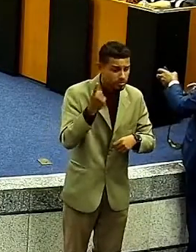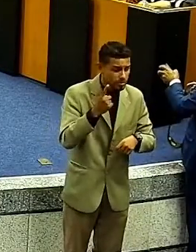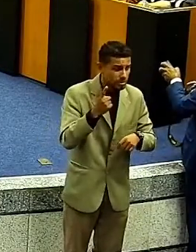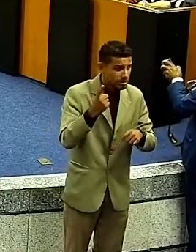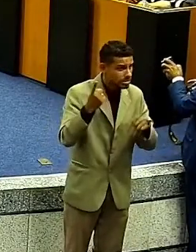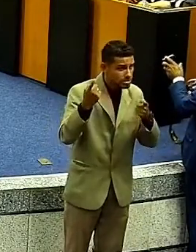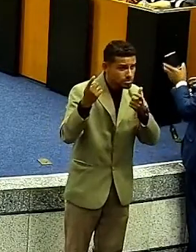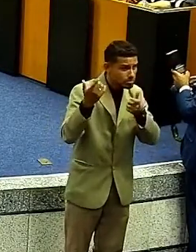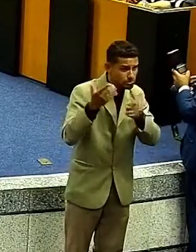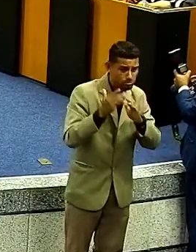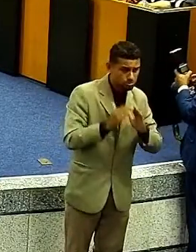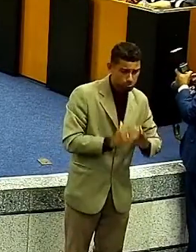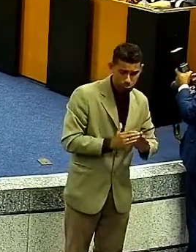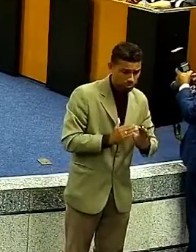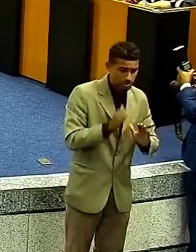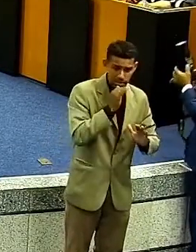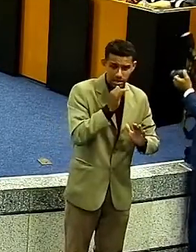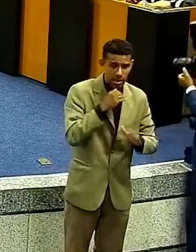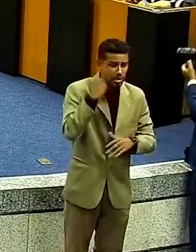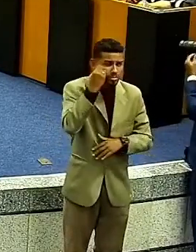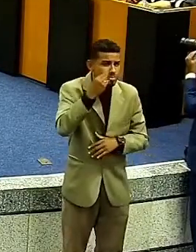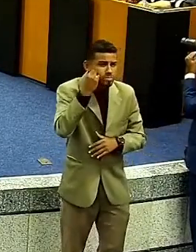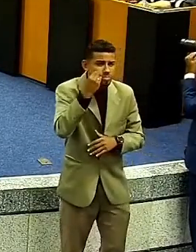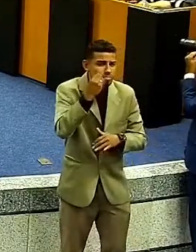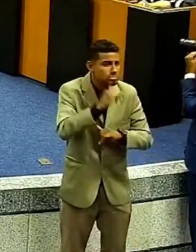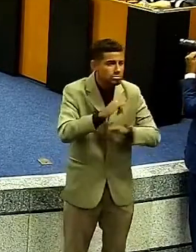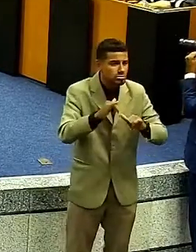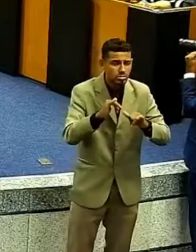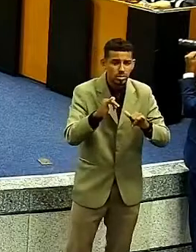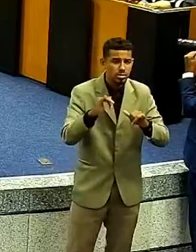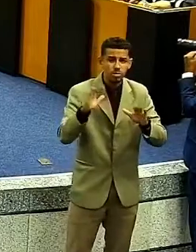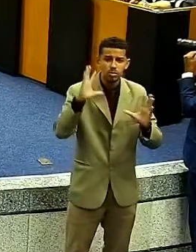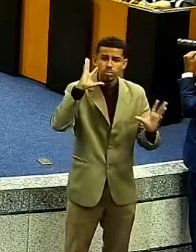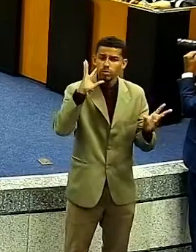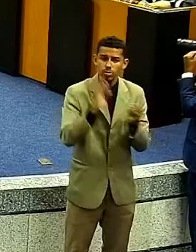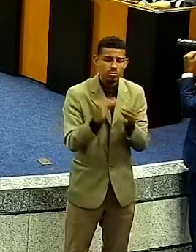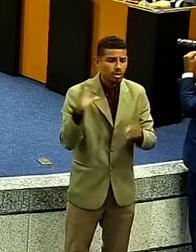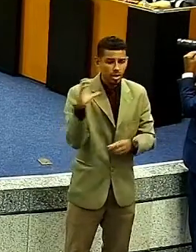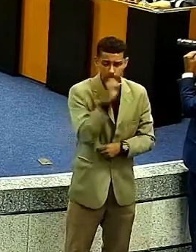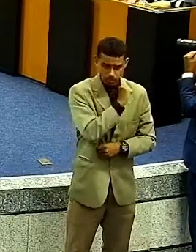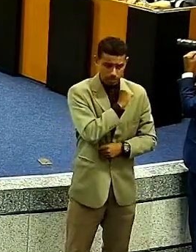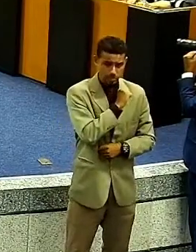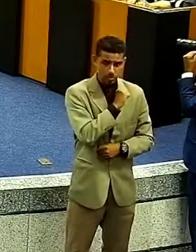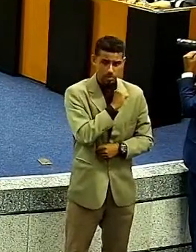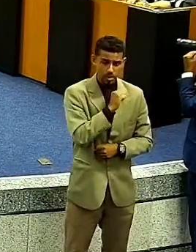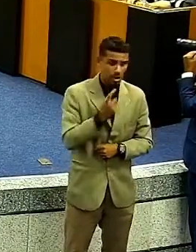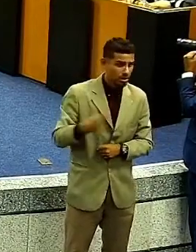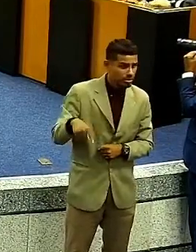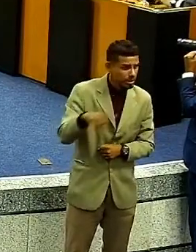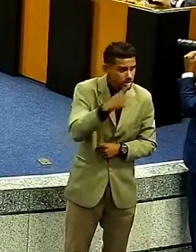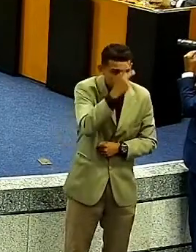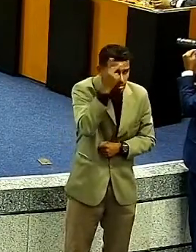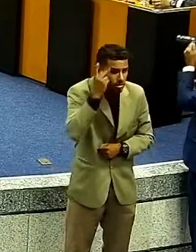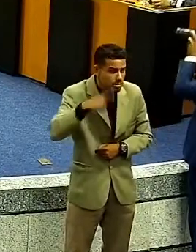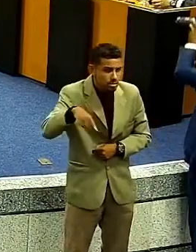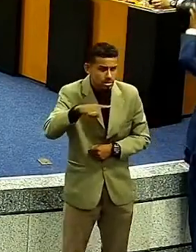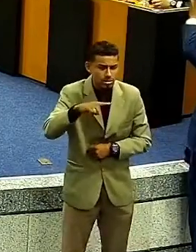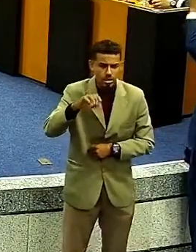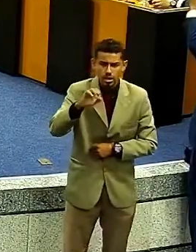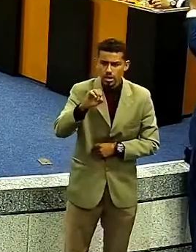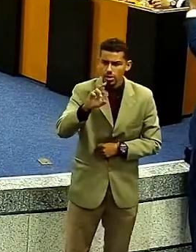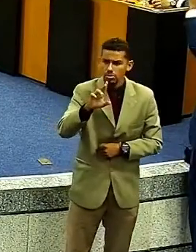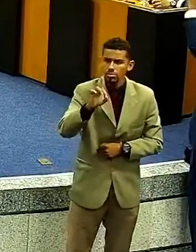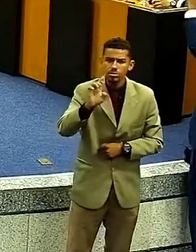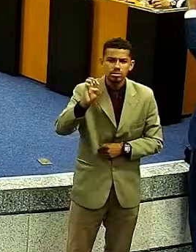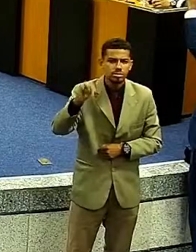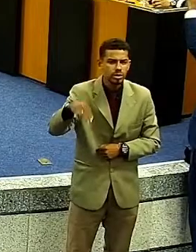a história de um cidadão em fração de segundo e para os malfeitores da ordem para aqueles